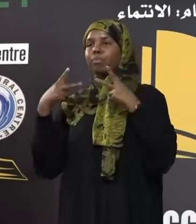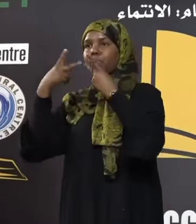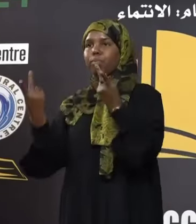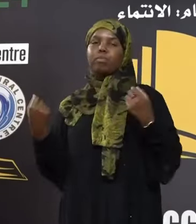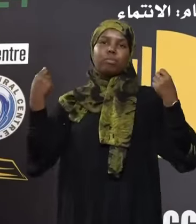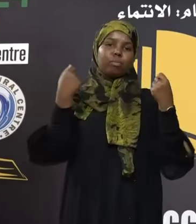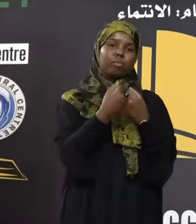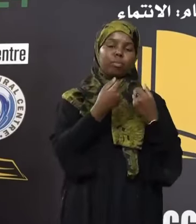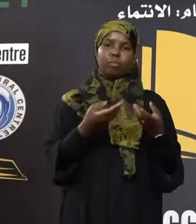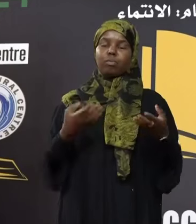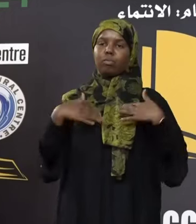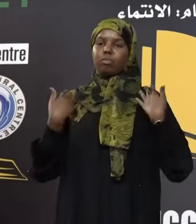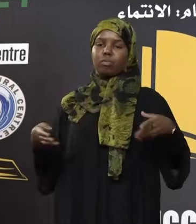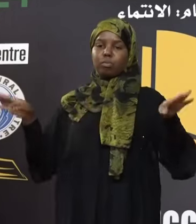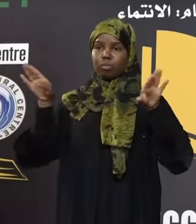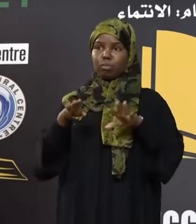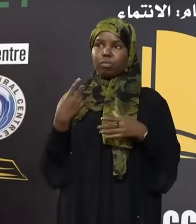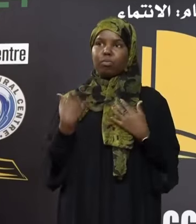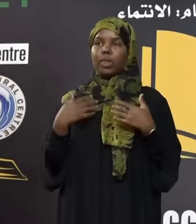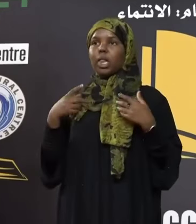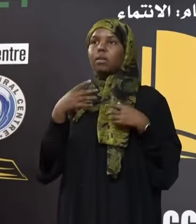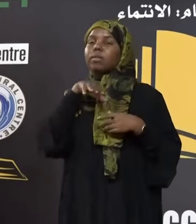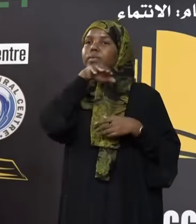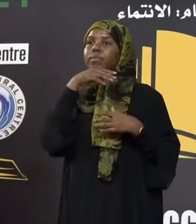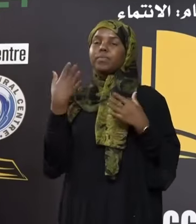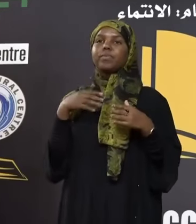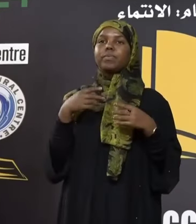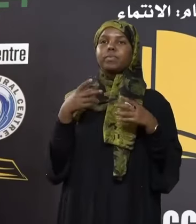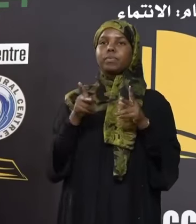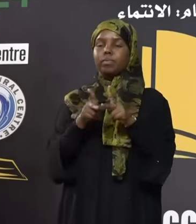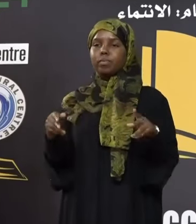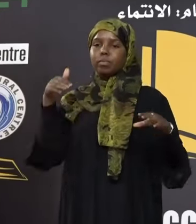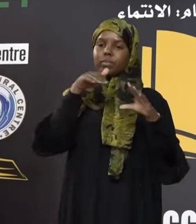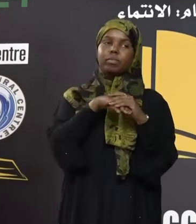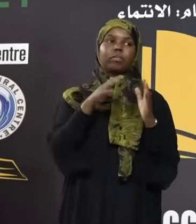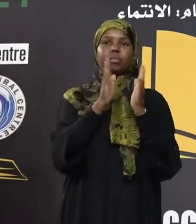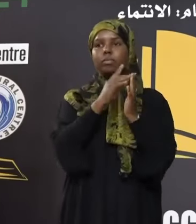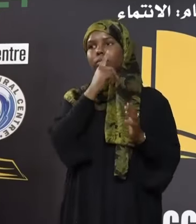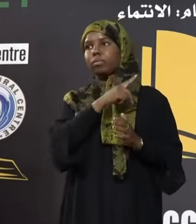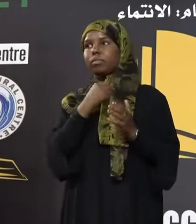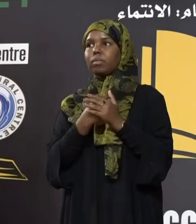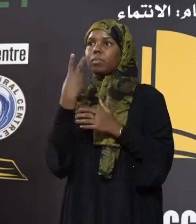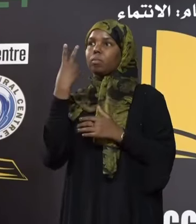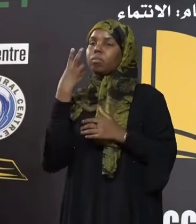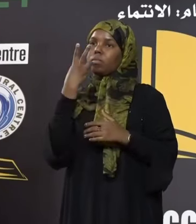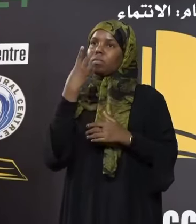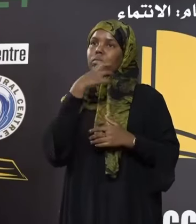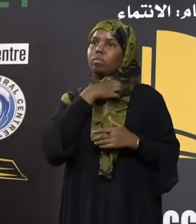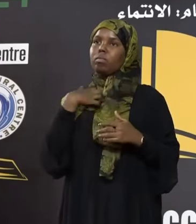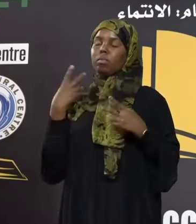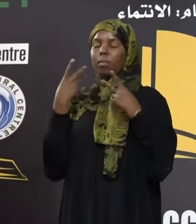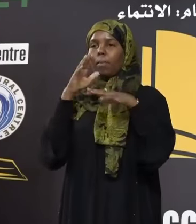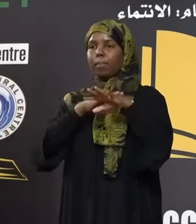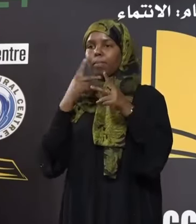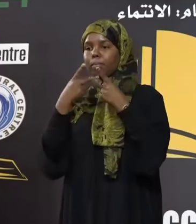lagu laayay salaadiintii gashay waanwaanta iyo aniga iyo ciidankii biliiska markaanu